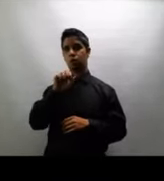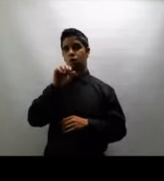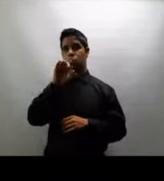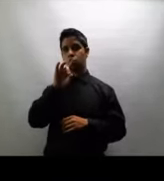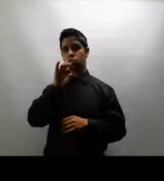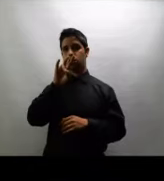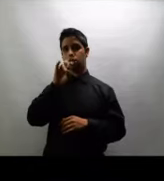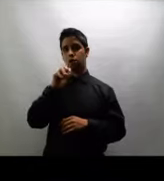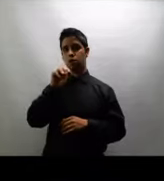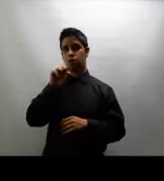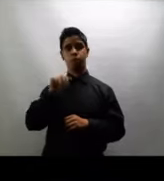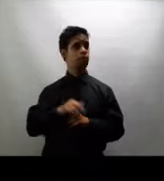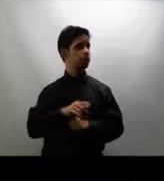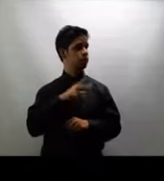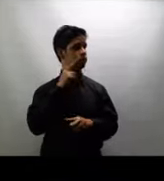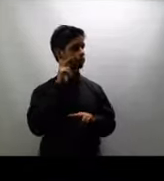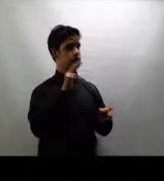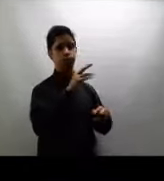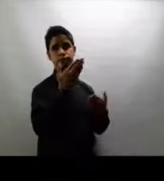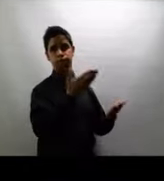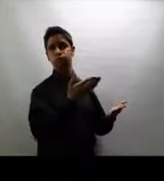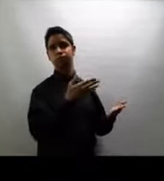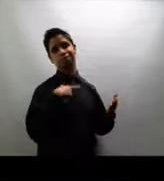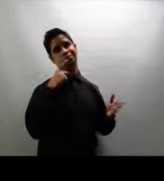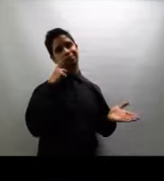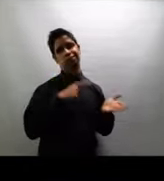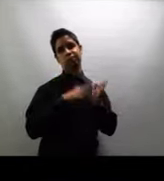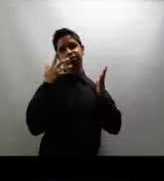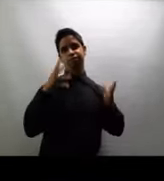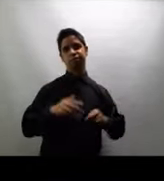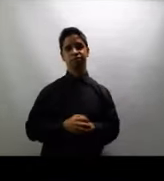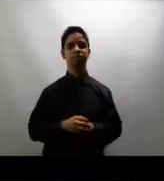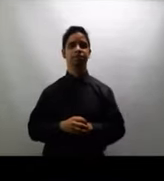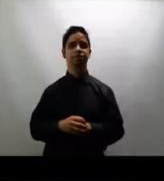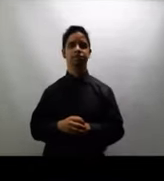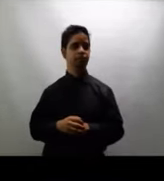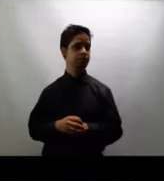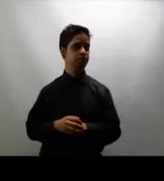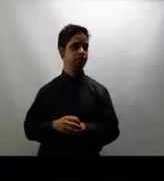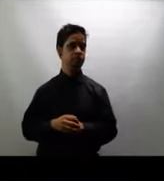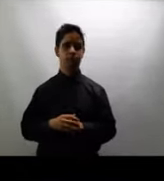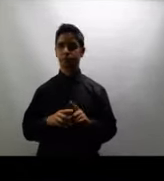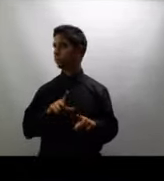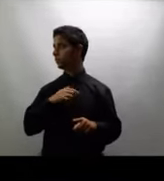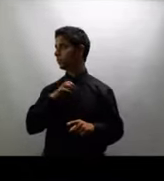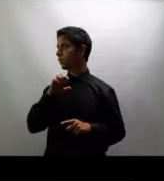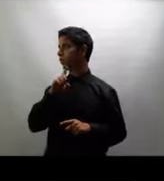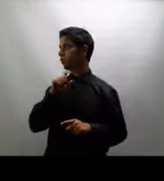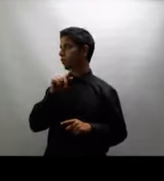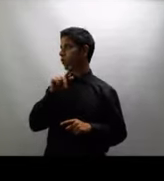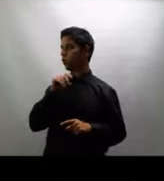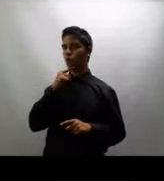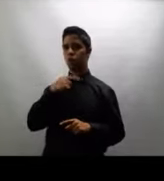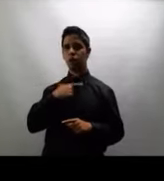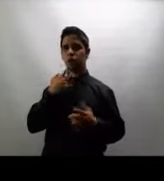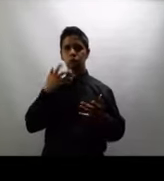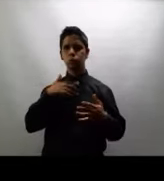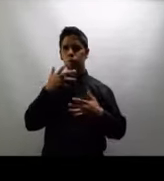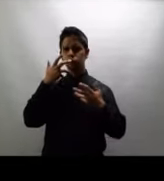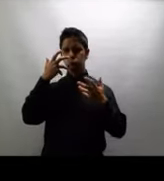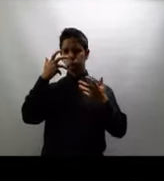Claro. ¿Verdad? Aquí, en WQBS 870 AM, que el pobre Edmundo está así como que, ay Dios mío, no me lo dijeron.